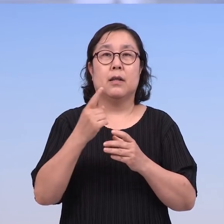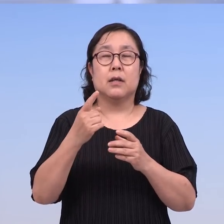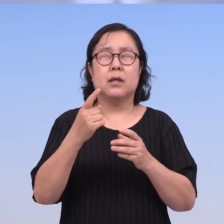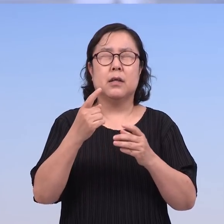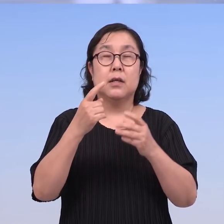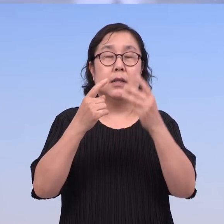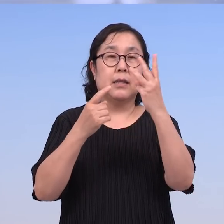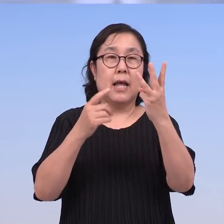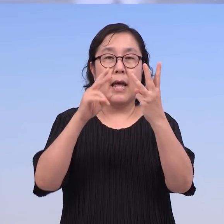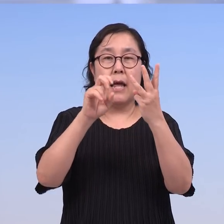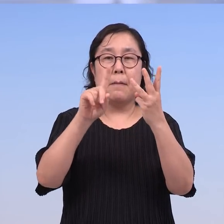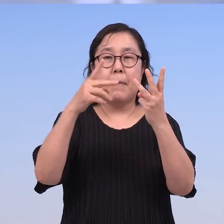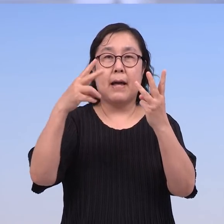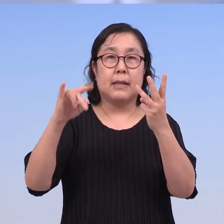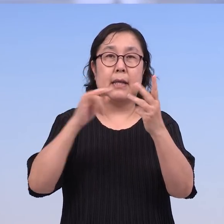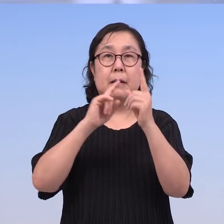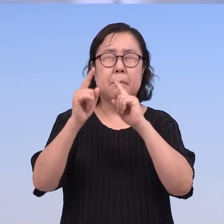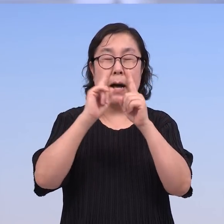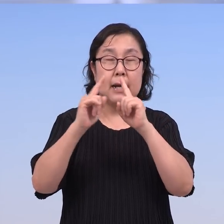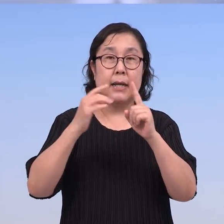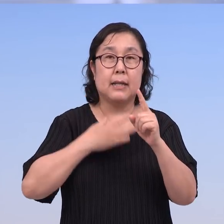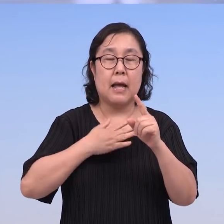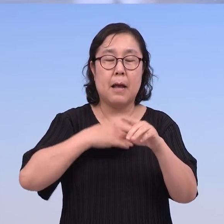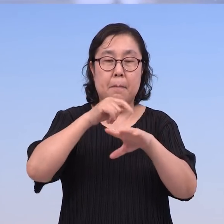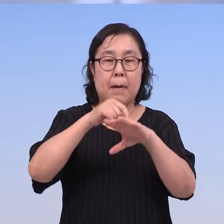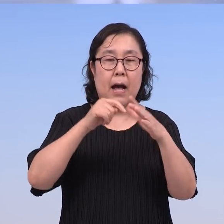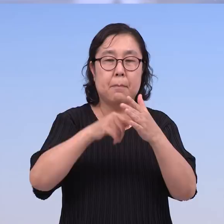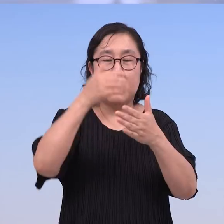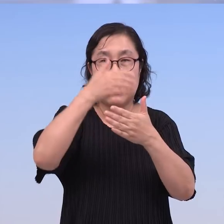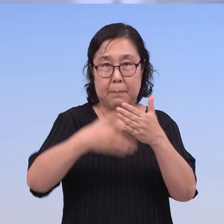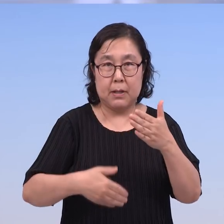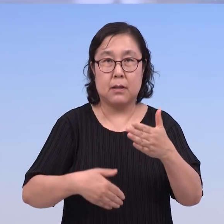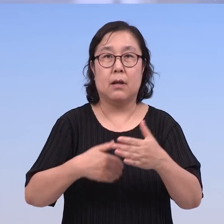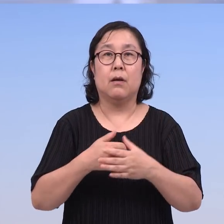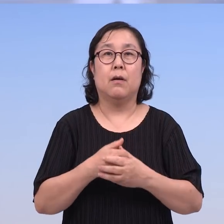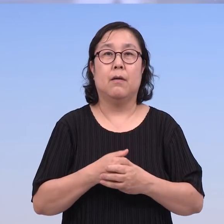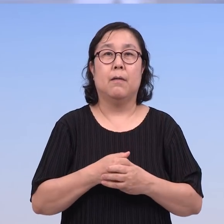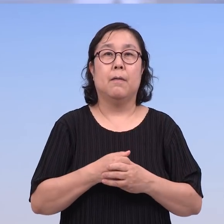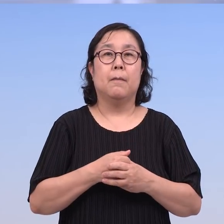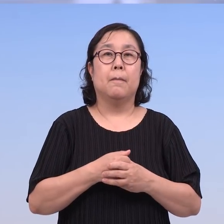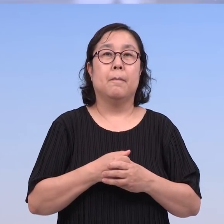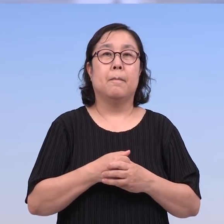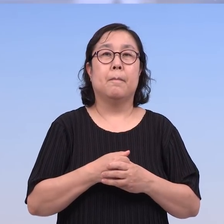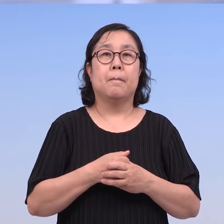지난 지금까지도 저에게는 마음에 자리 잡고 있는 멘트예요.